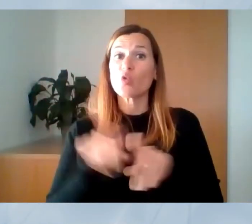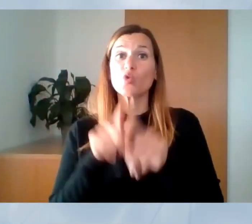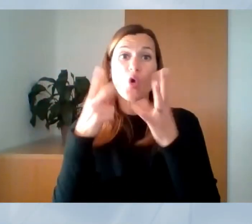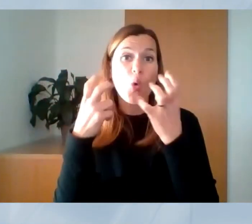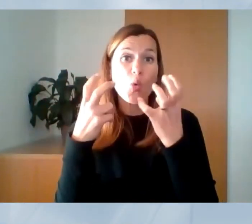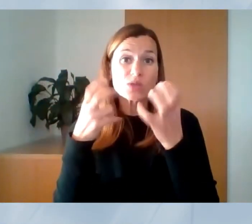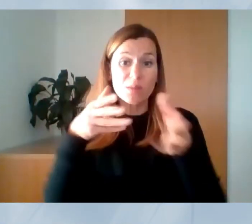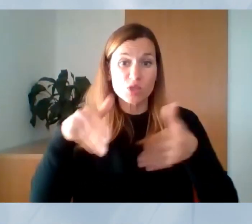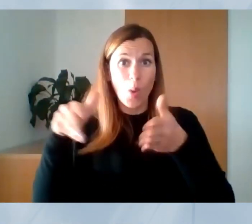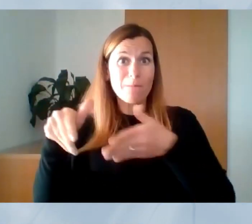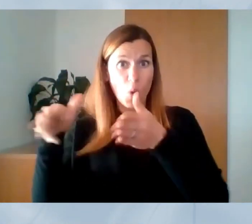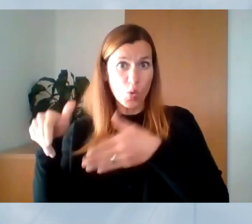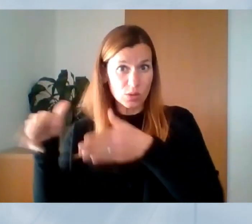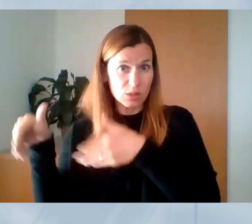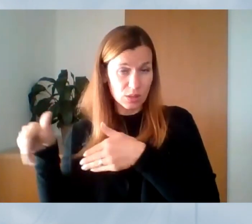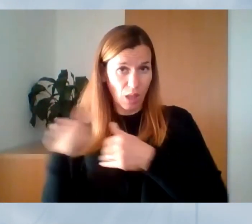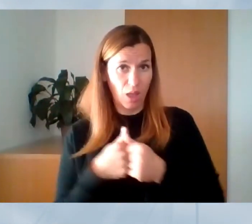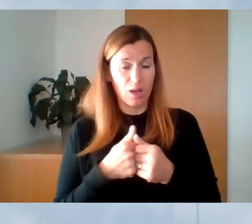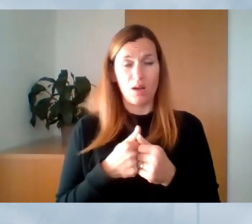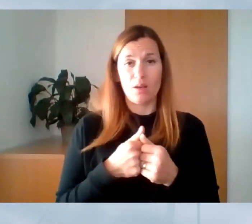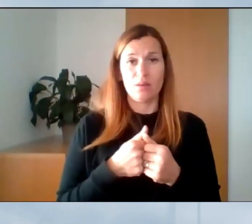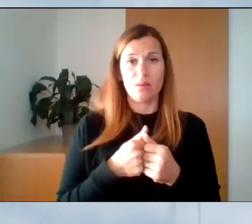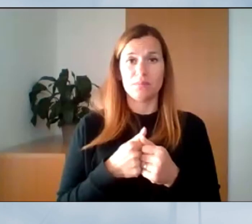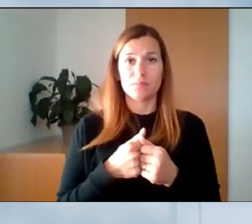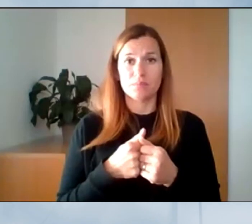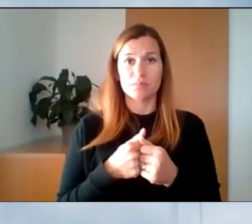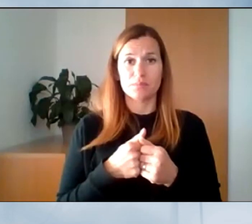dom čez 800 postelj v stolpnicah,